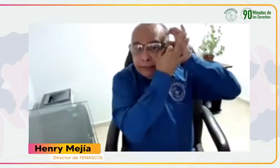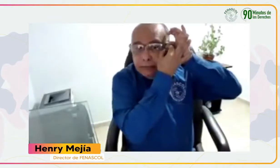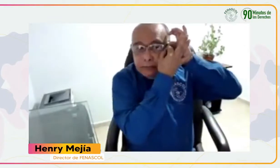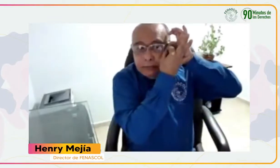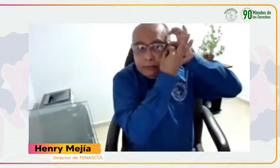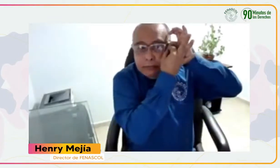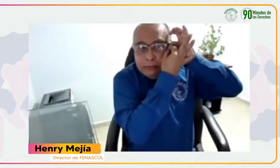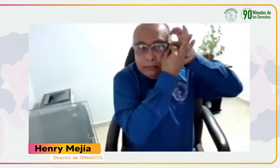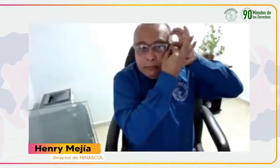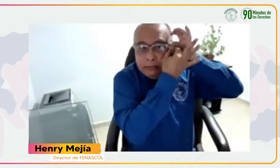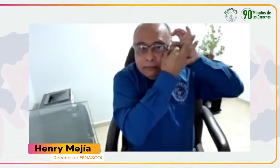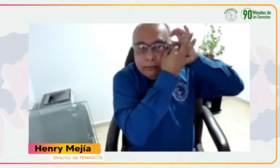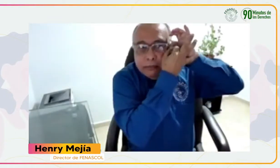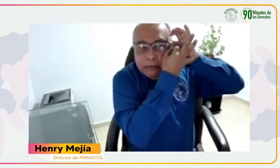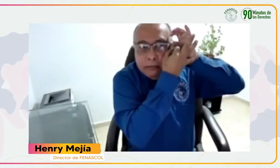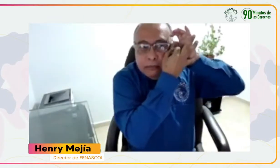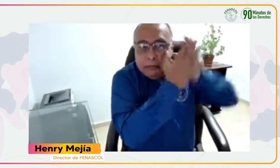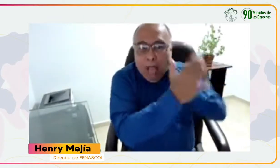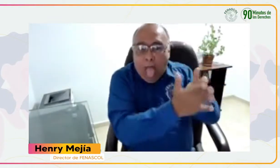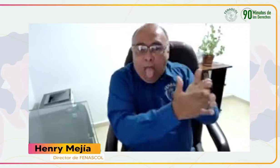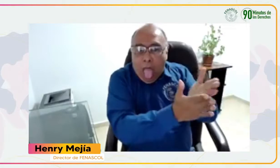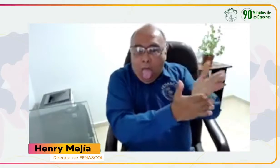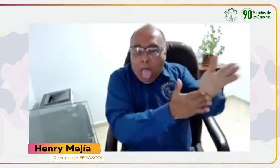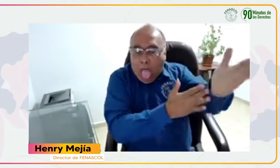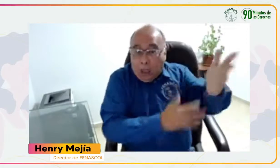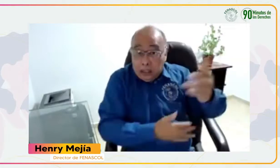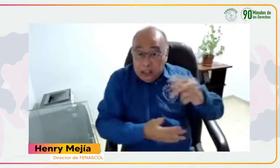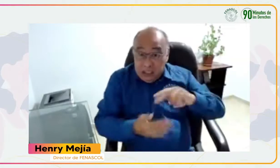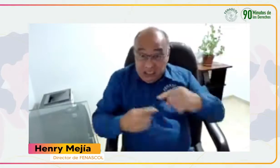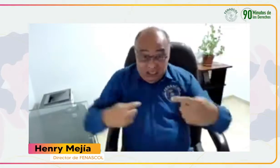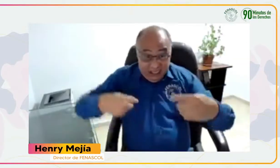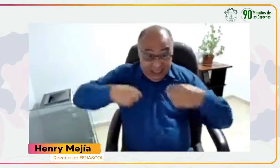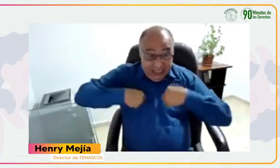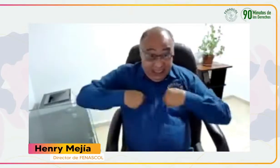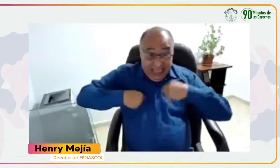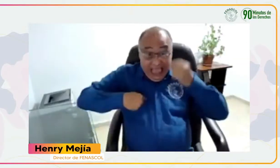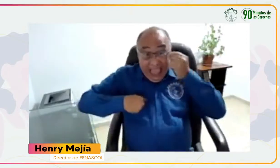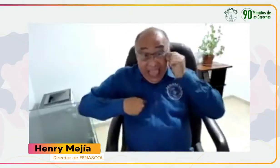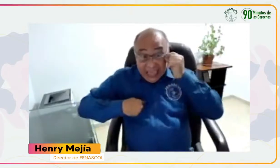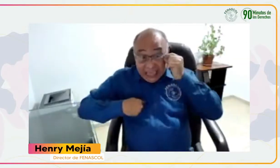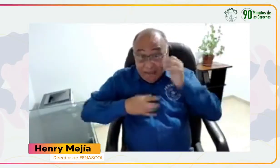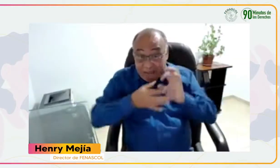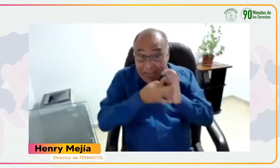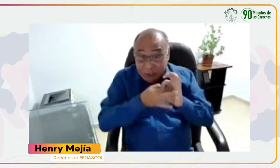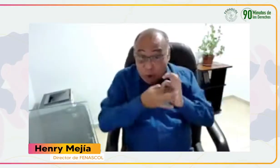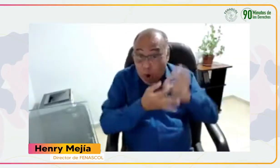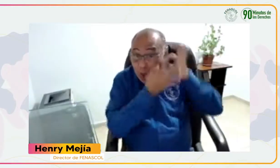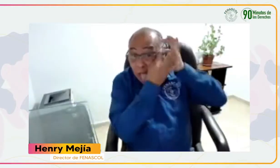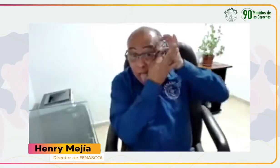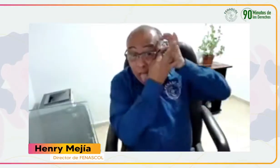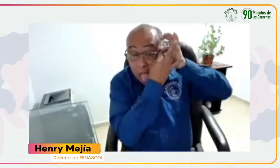en lugar de decirme, de usar mi seña, usan FENASCOL. Y a veces dicen, es que Henry es